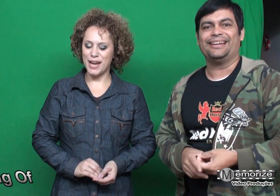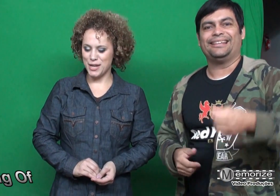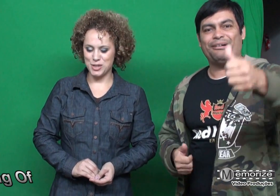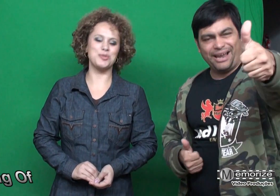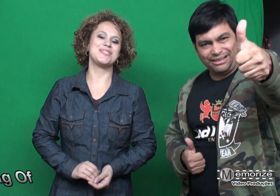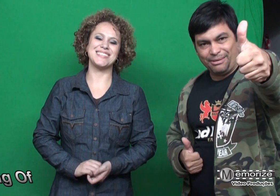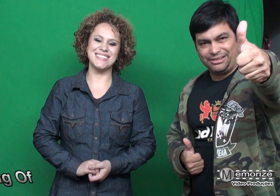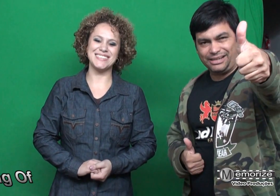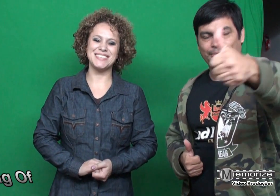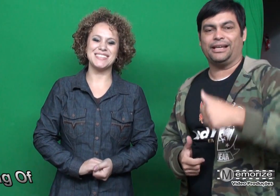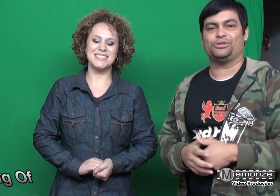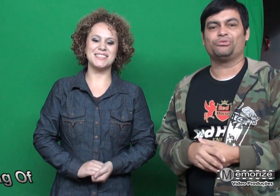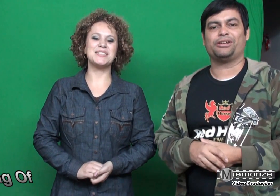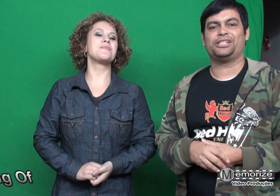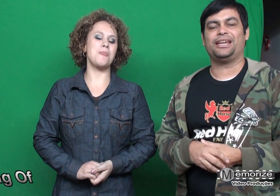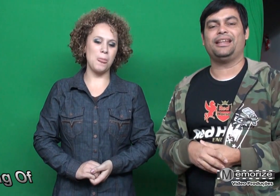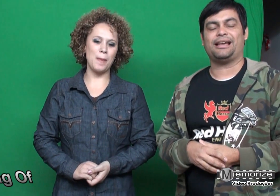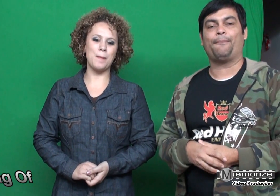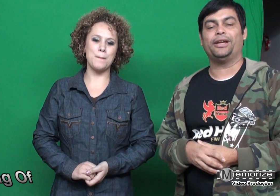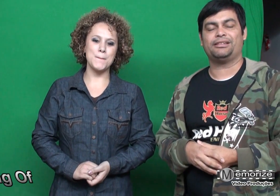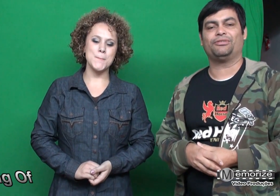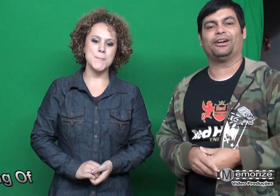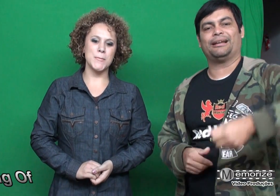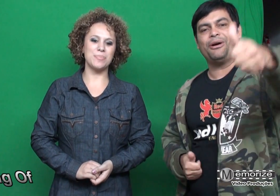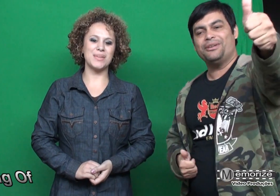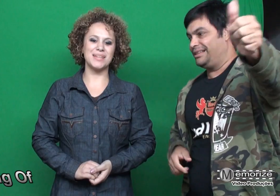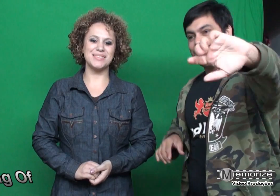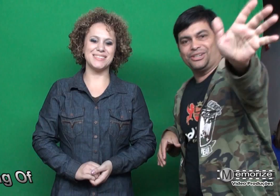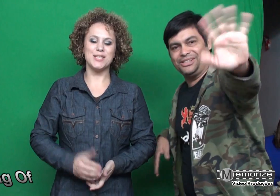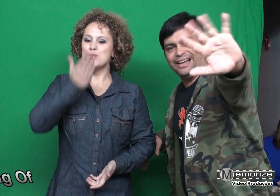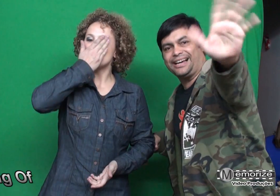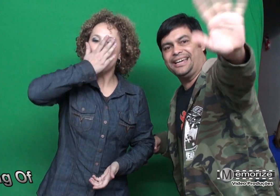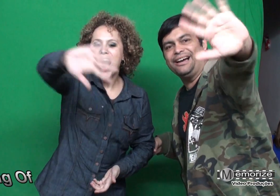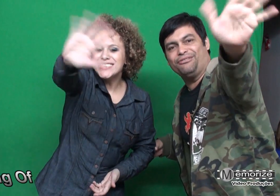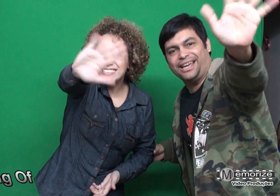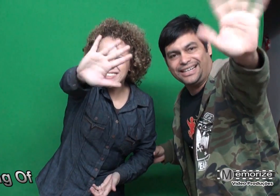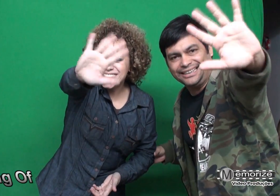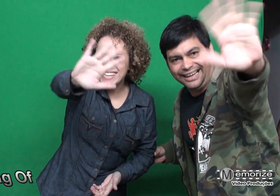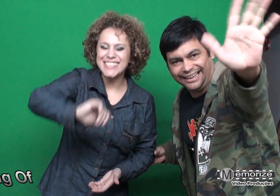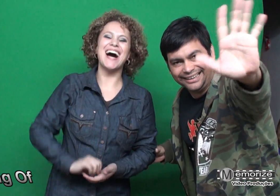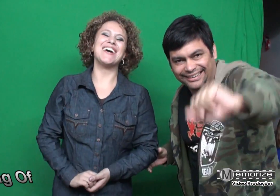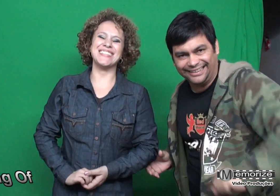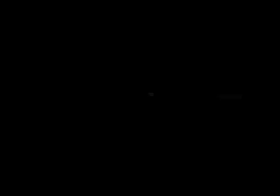Sérgio. O Mário também, o Sérgio também tá junto com a gente aí, apoiando esse vlog, tá bom? Dá um tchauzinho lá, Caian, vinheta na tela. Tchau.